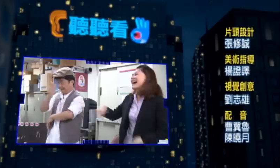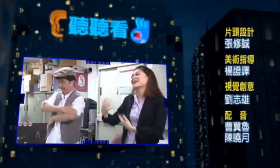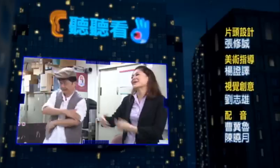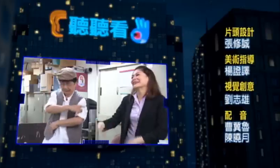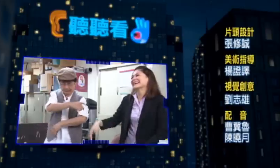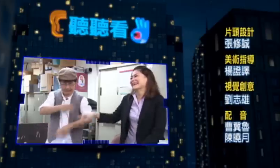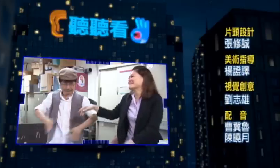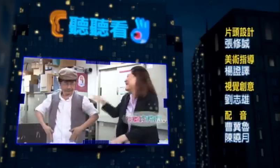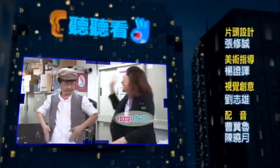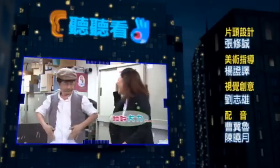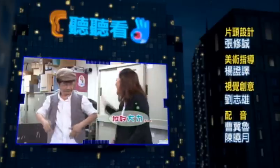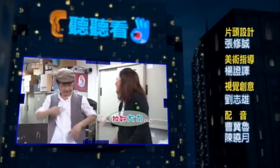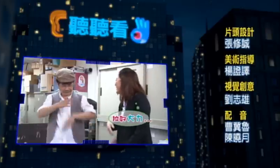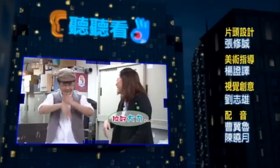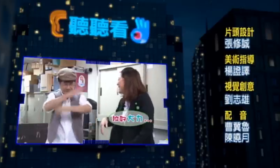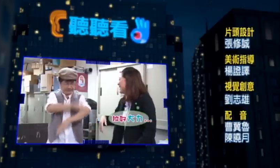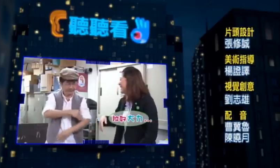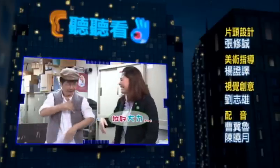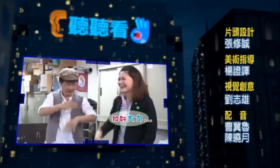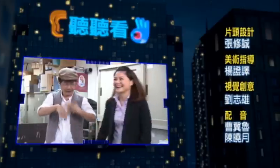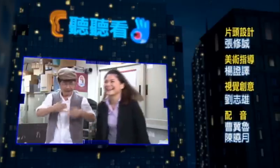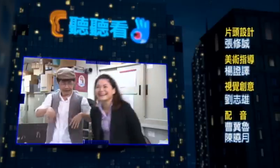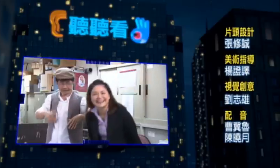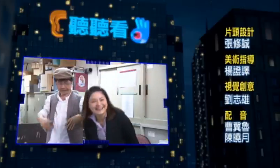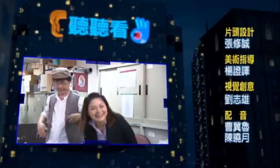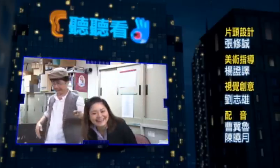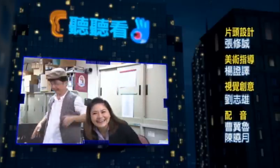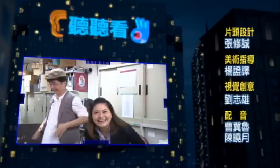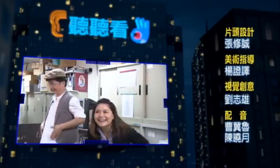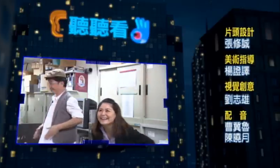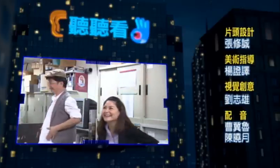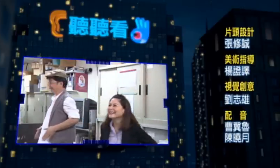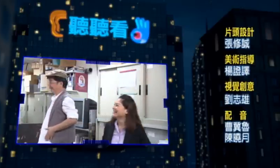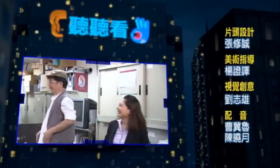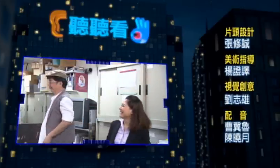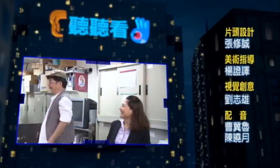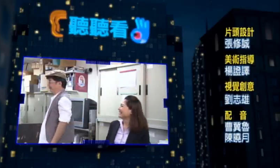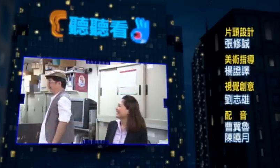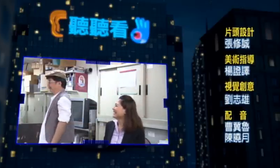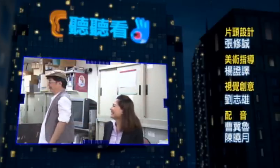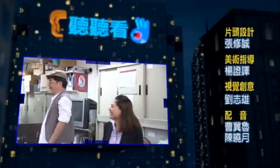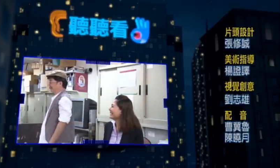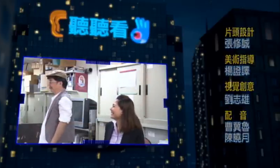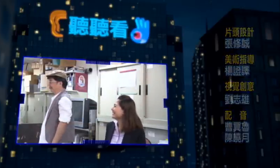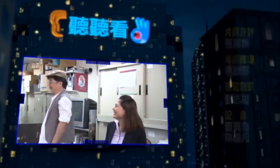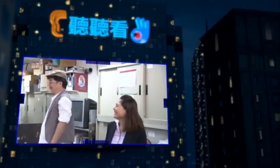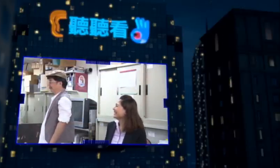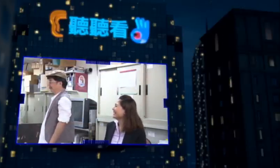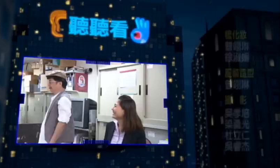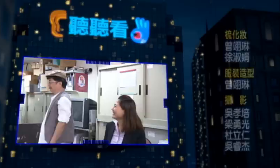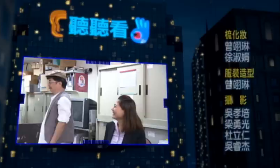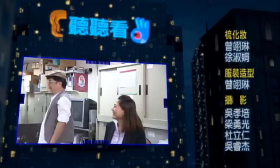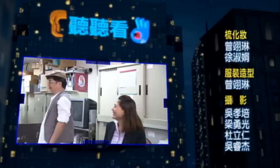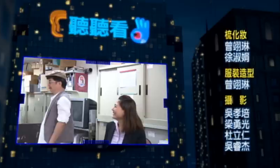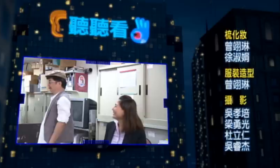太有了， 是是， 太早反应了啦。 对对， 太早反应，人家还没有要走就有反应就发。